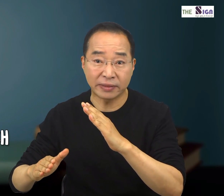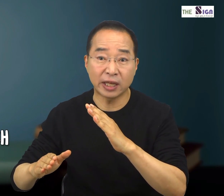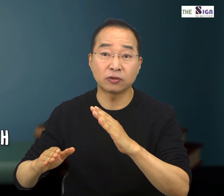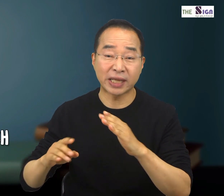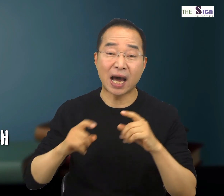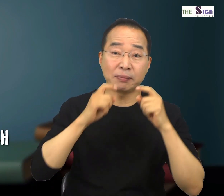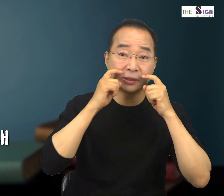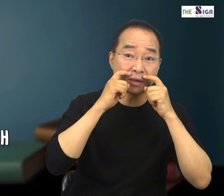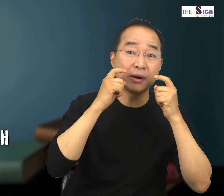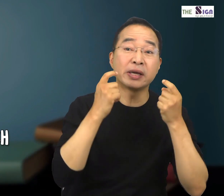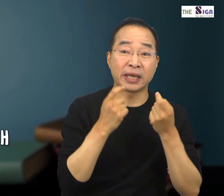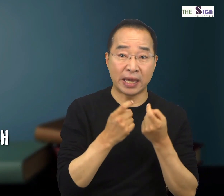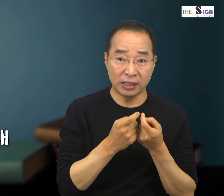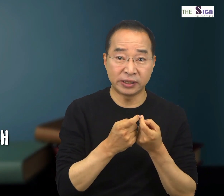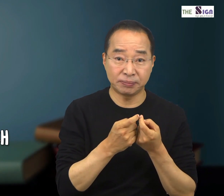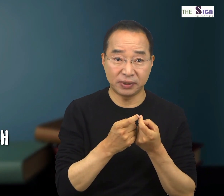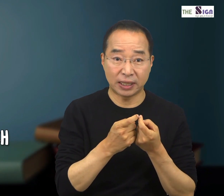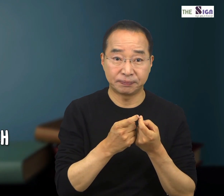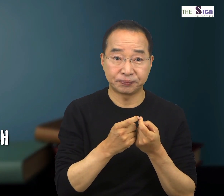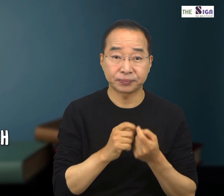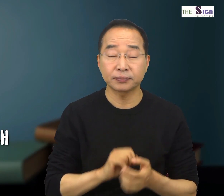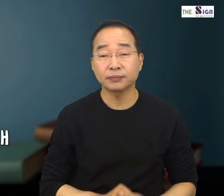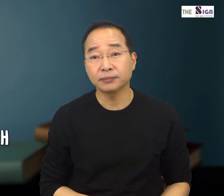반대로 사하면서 개인을 씁니다.